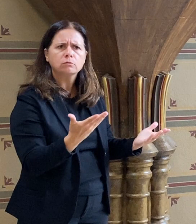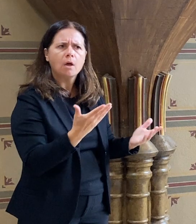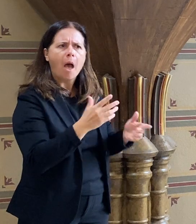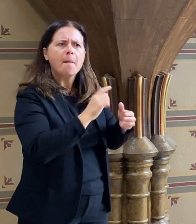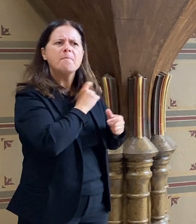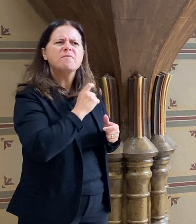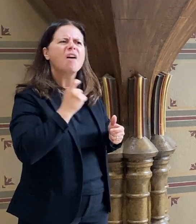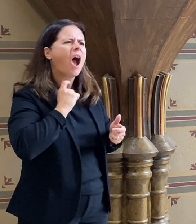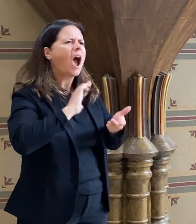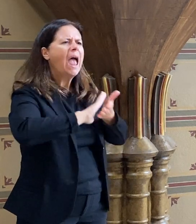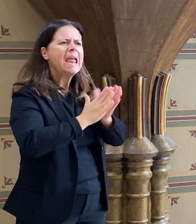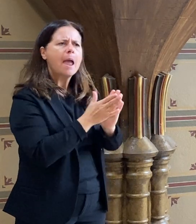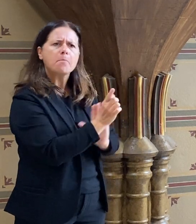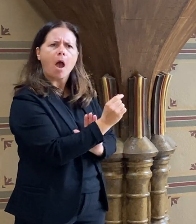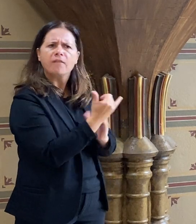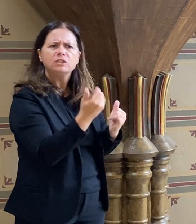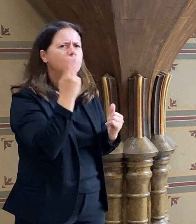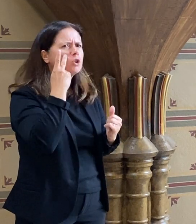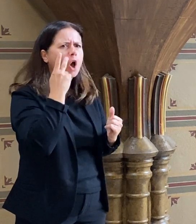Ehepaar denn so aus?